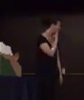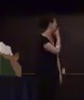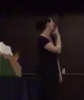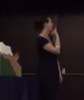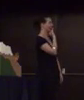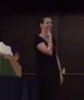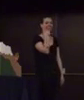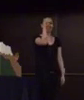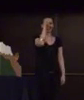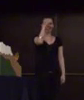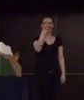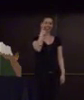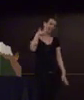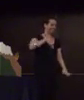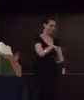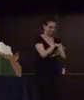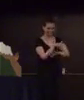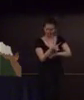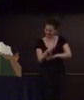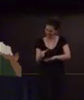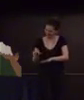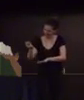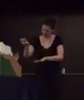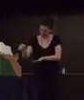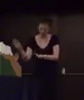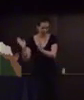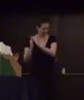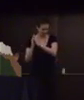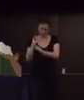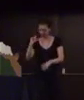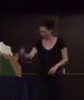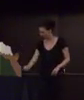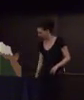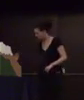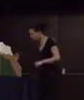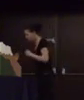vento estava com um sorriso meio bobo, mas feliz, e voltou para casa.